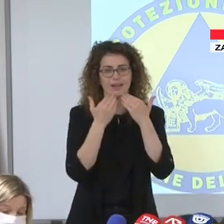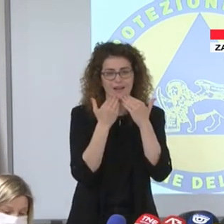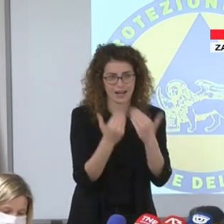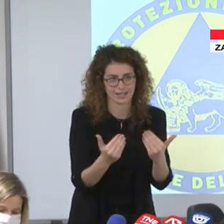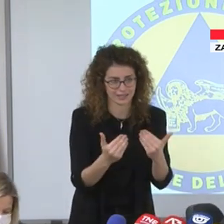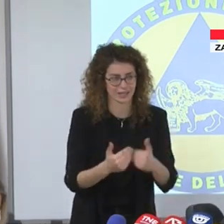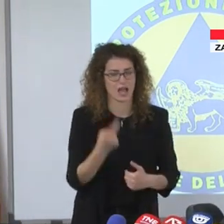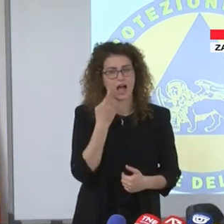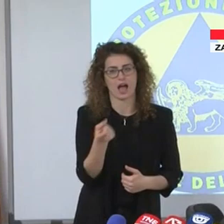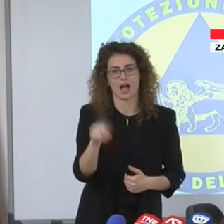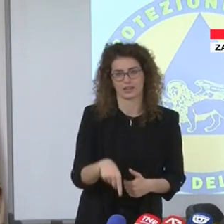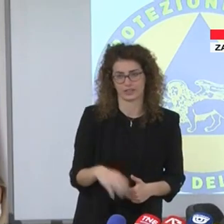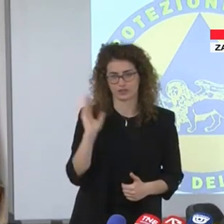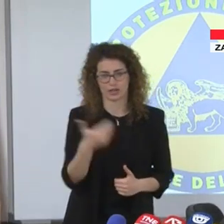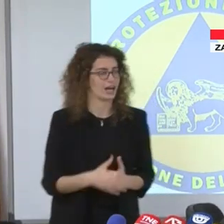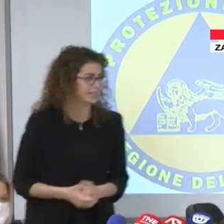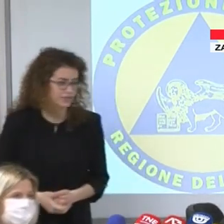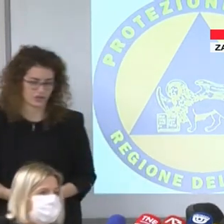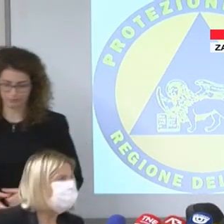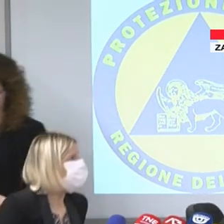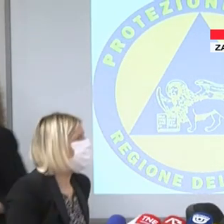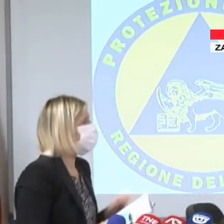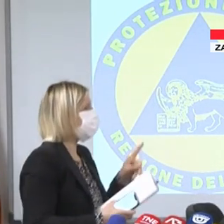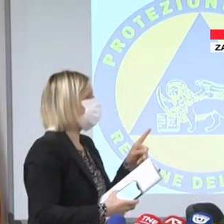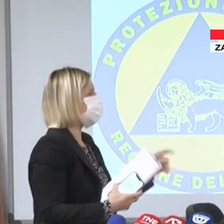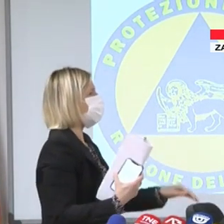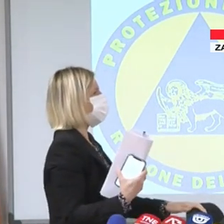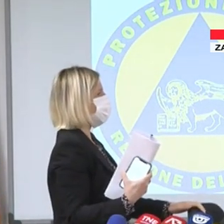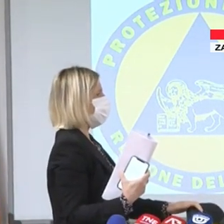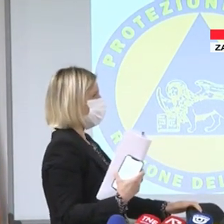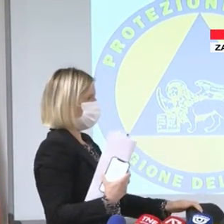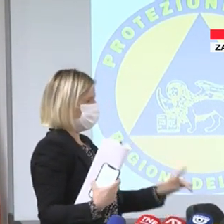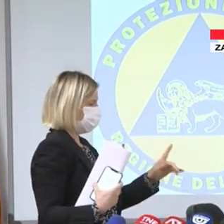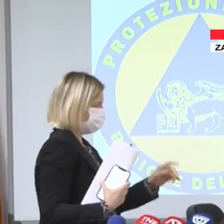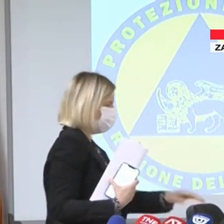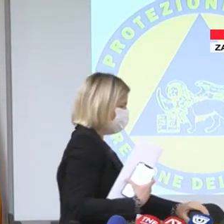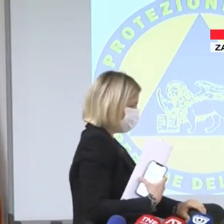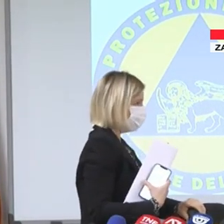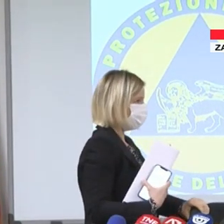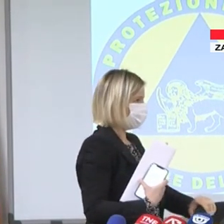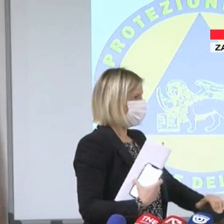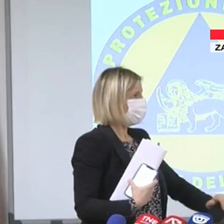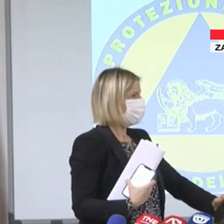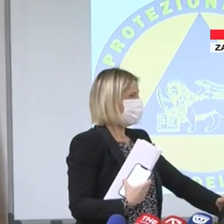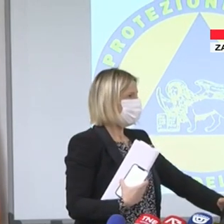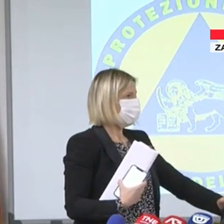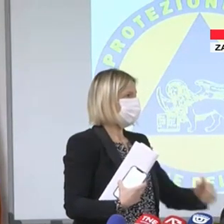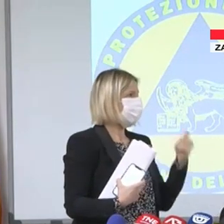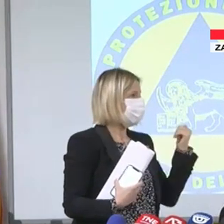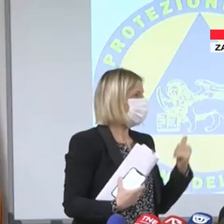Grazie. Arrivederci a tutti. Buon lavoro. Domani non ci siamo, presidente. Domani siamo a